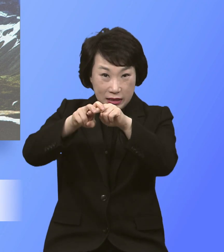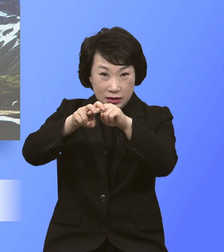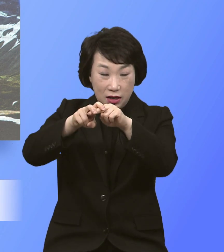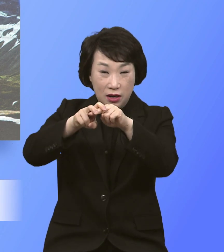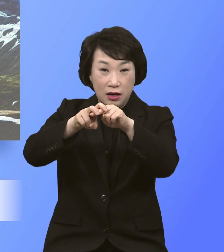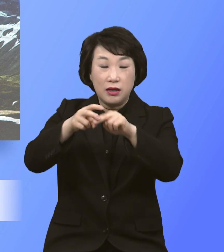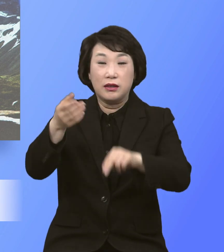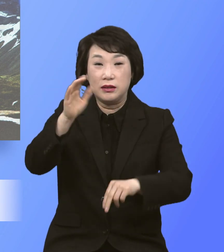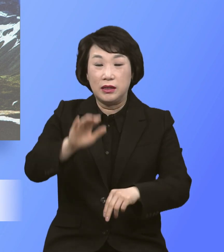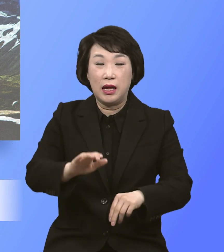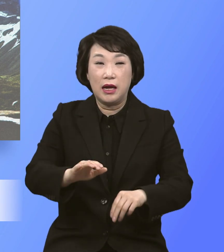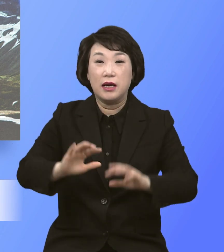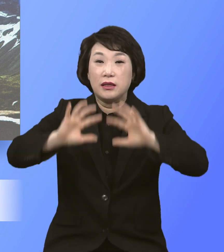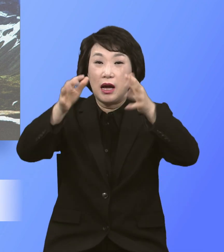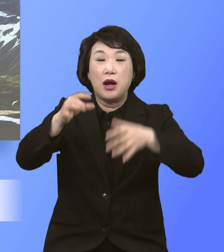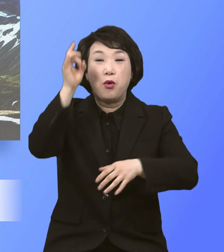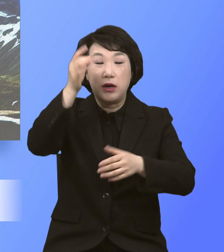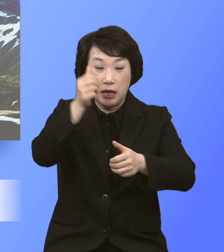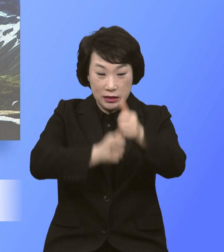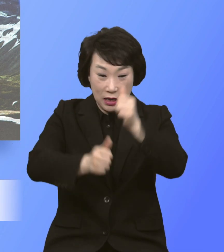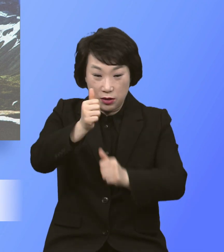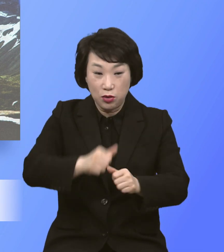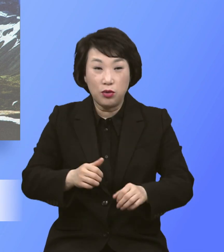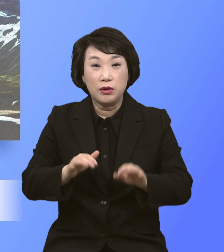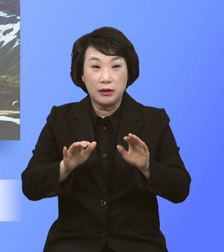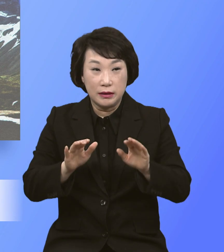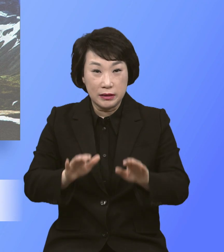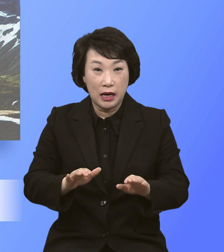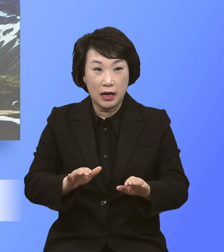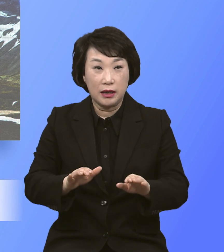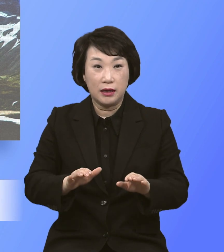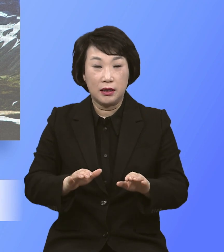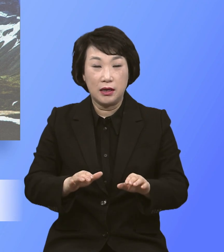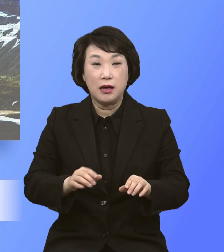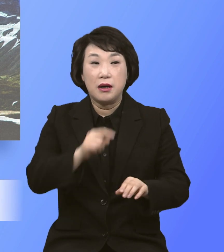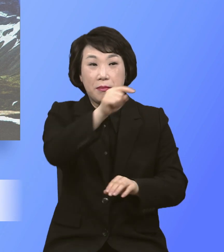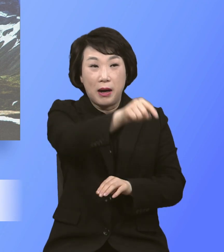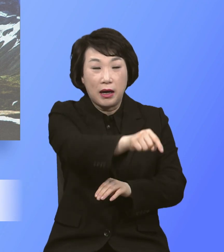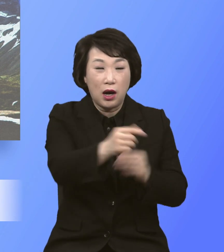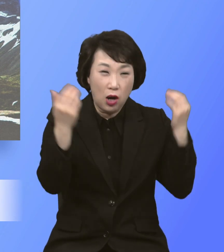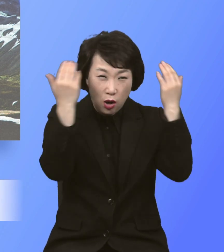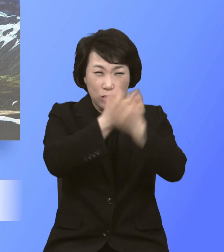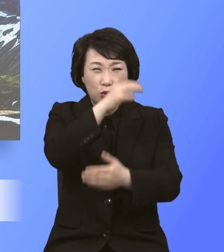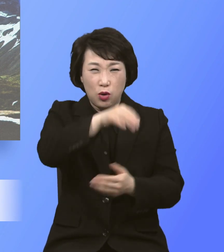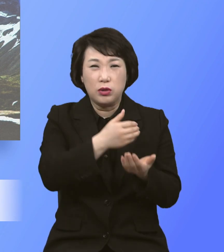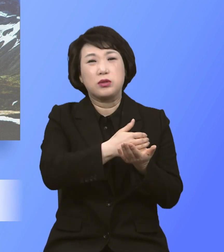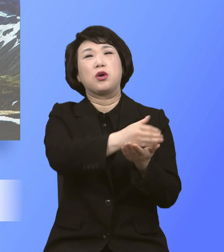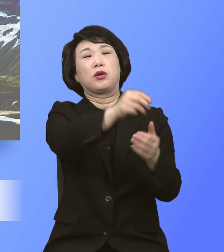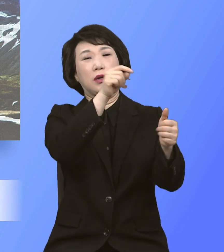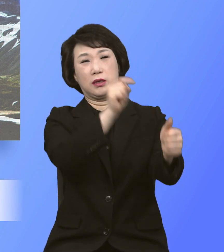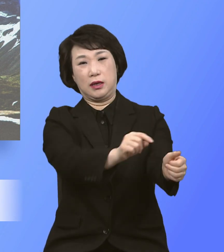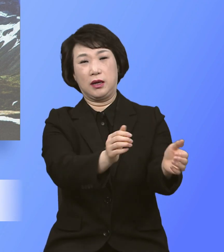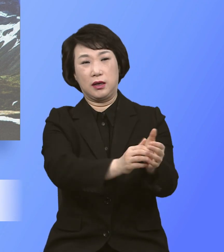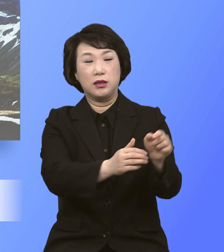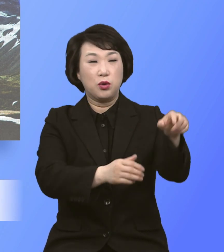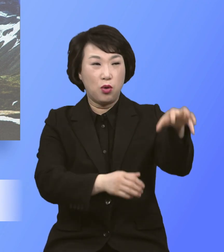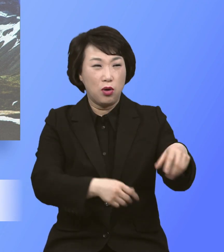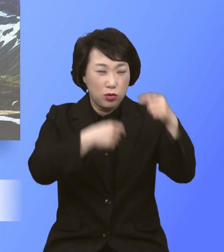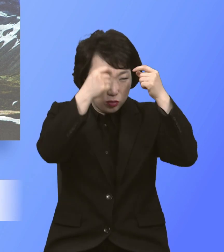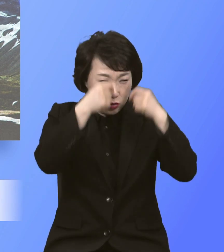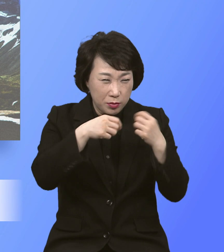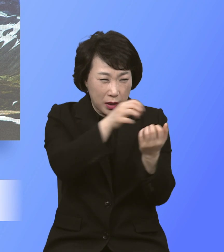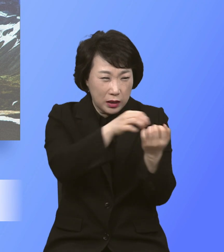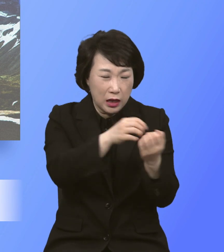앉으려니와 나라의 본 자손들은 바깥 어두운 데 쫓겨나 거기서